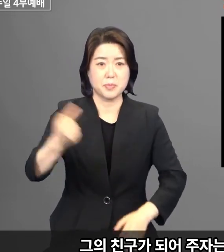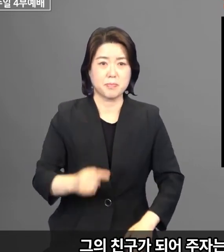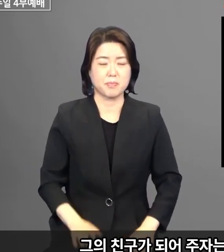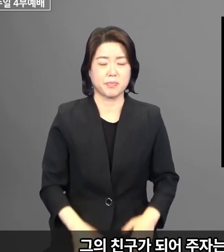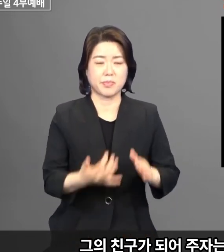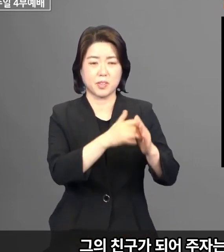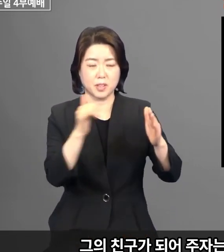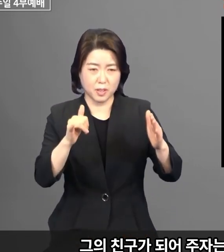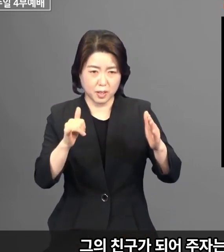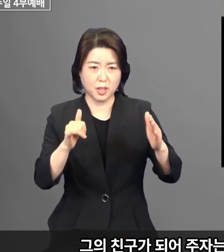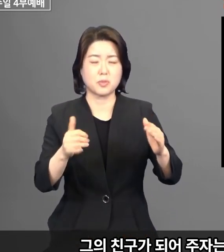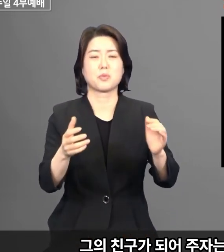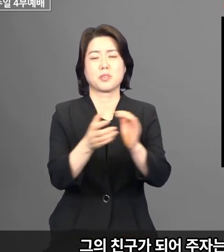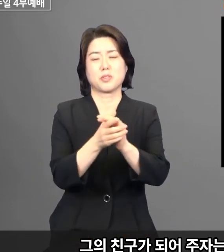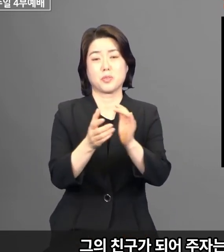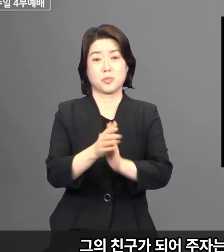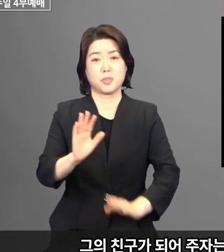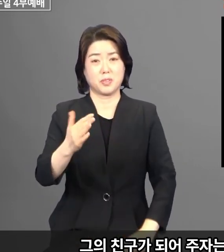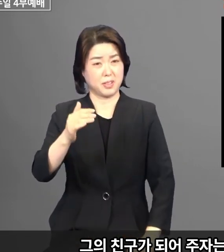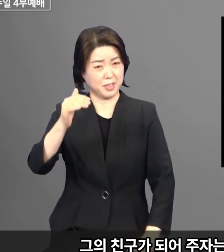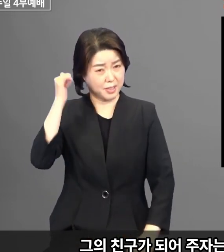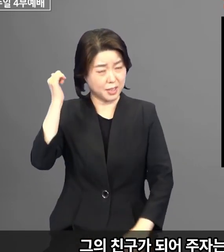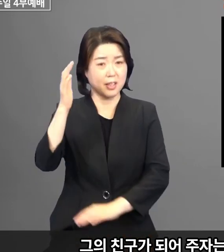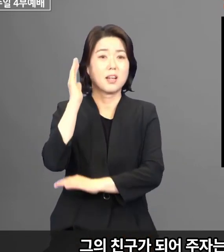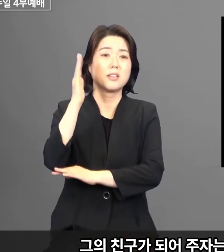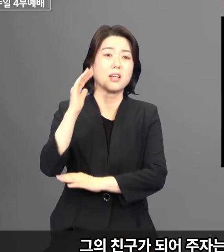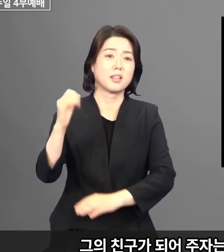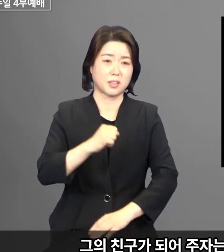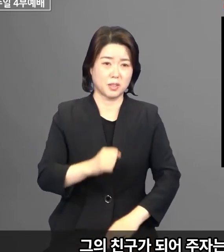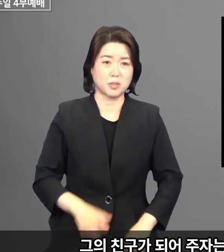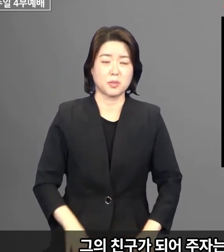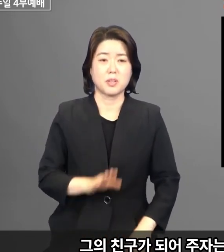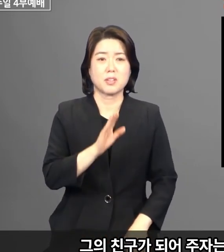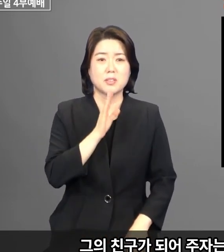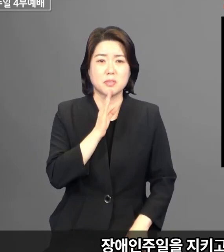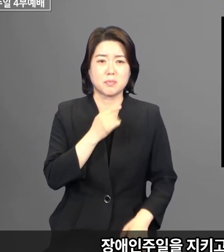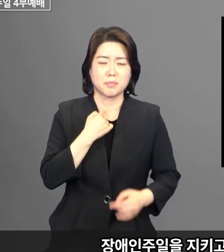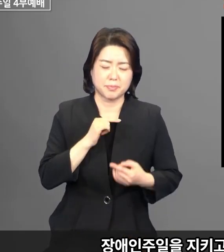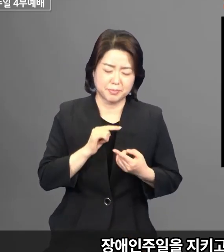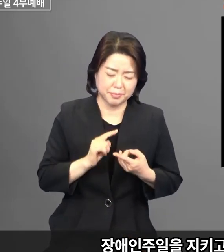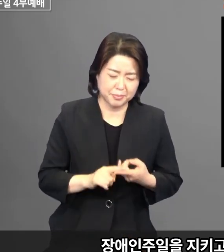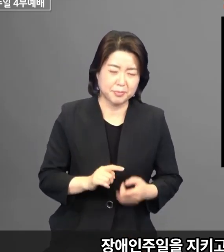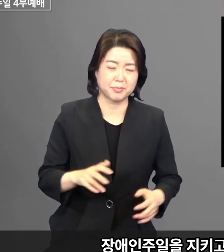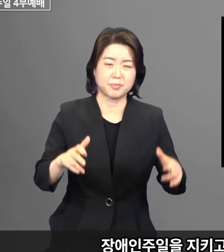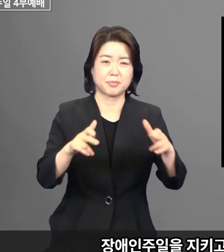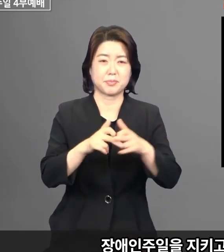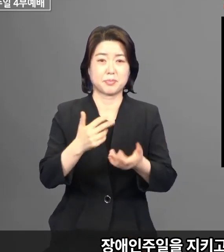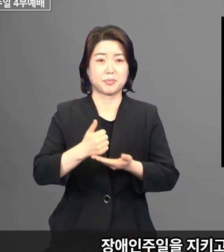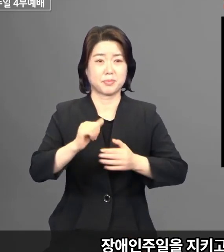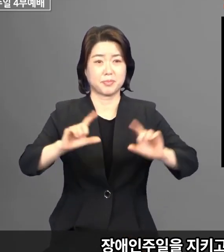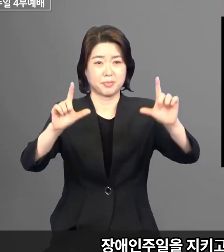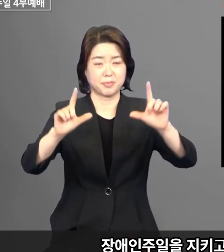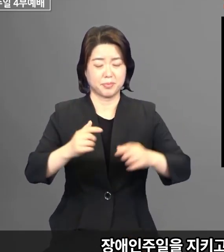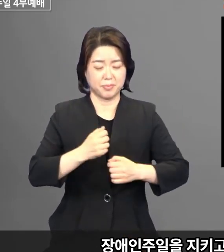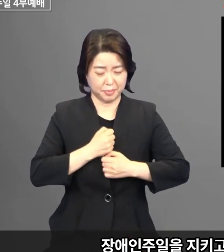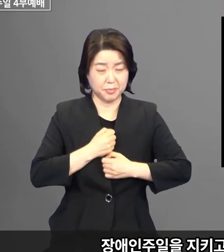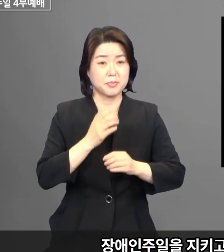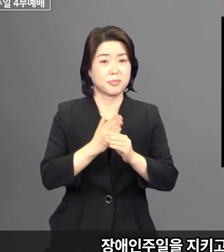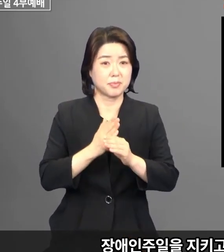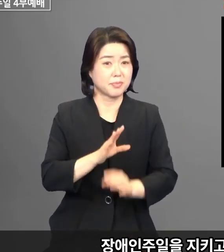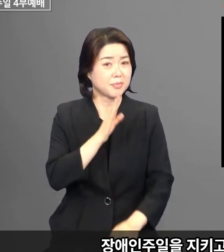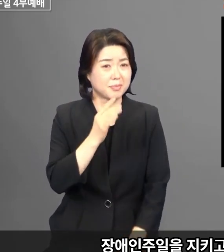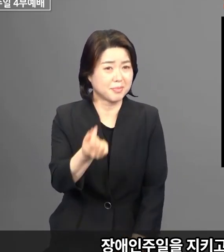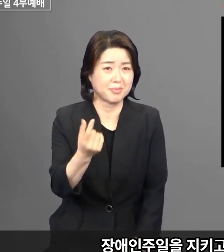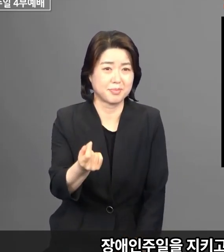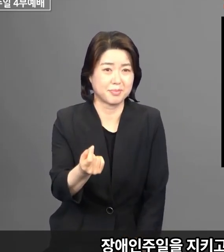그의 친구가 되어주자는 이야기로 참으로 정겹게 장애인주의를 지키고 있습니다. 맞습니까?